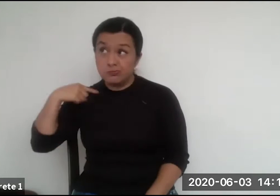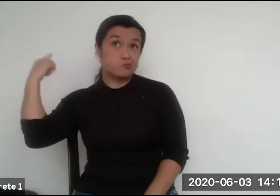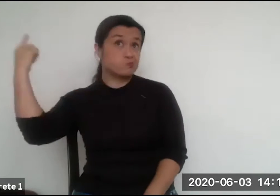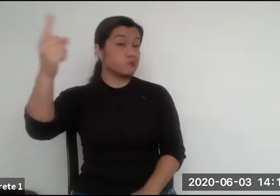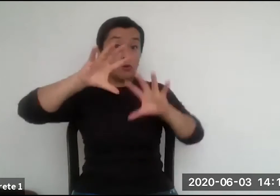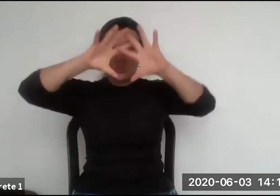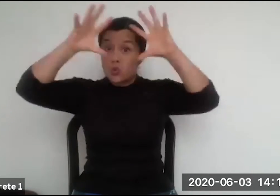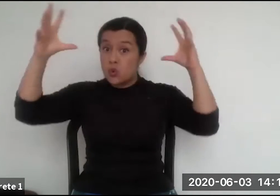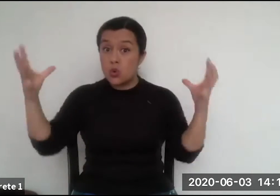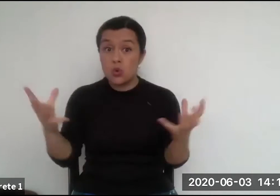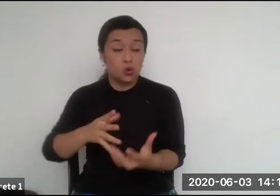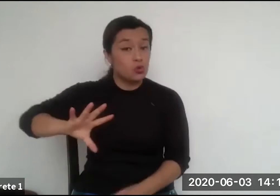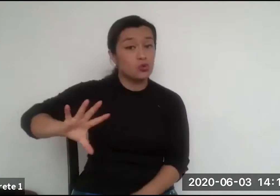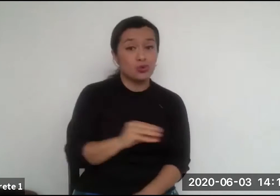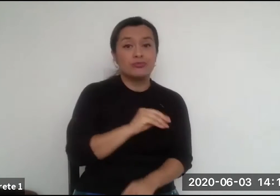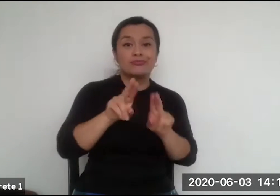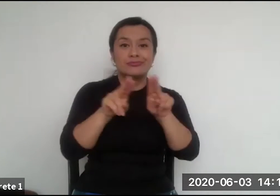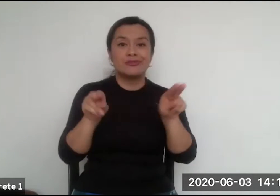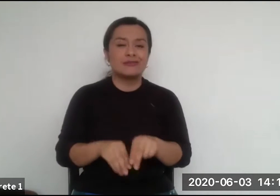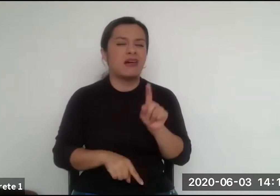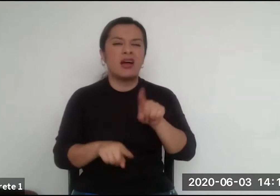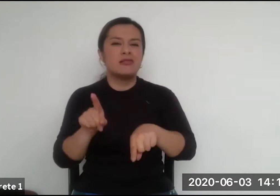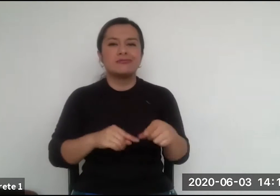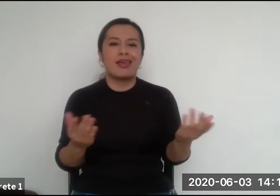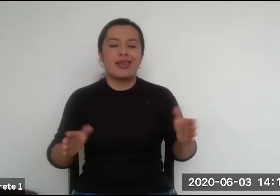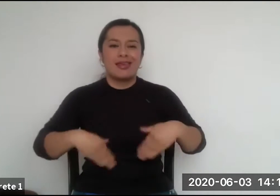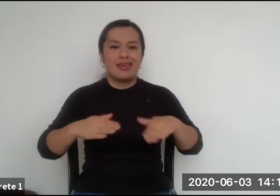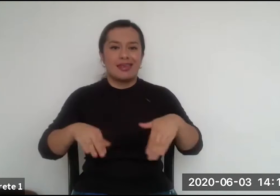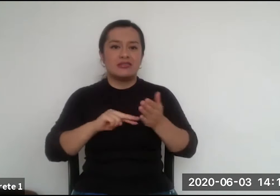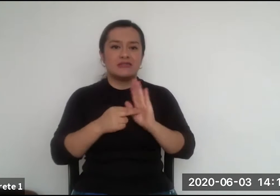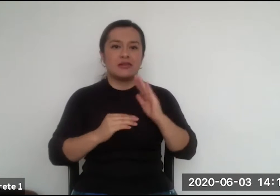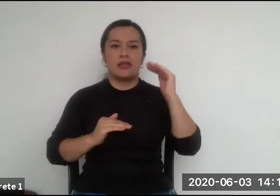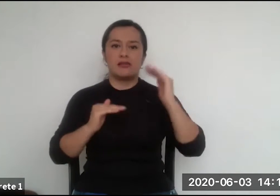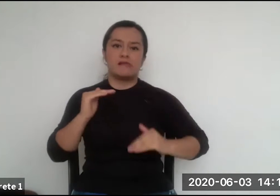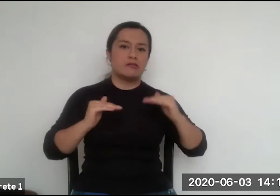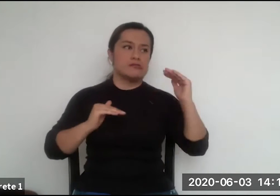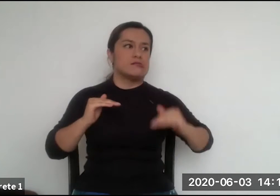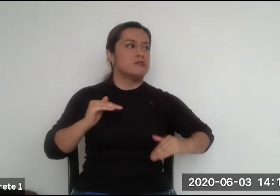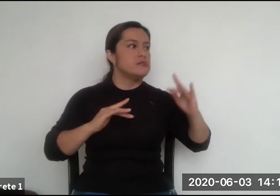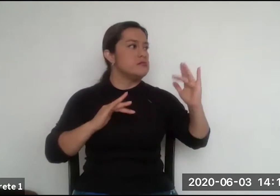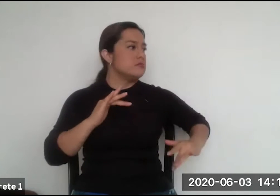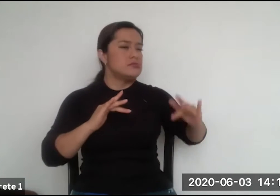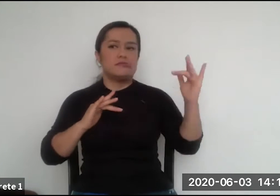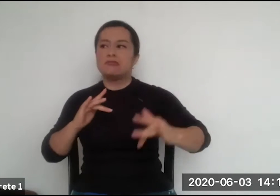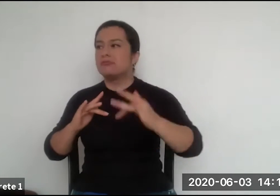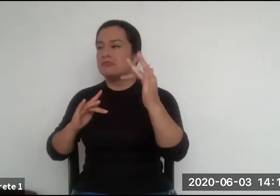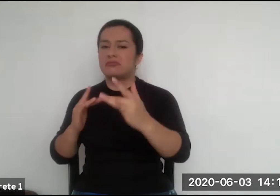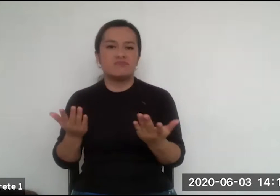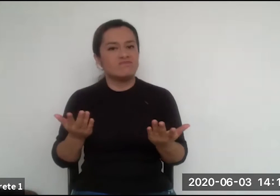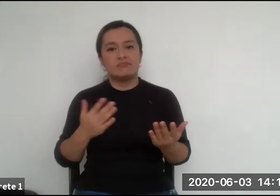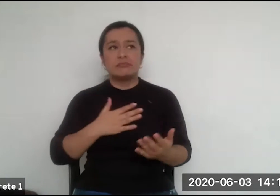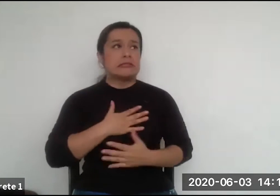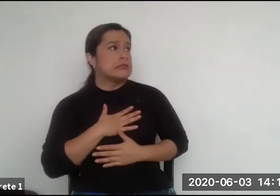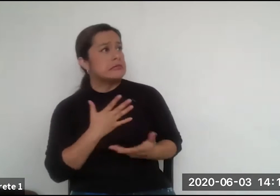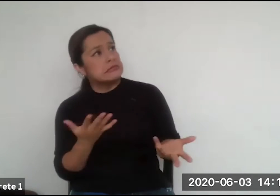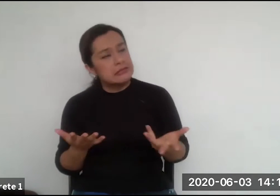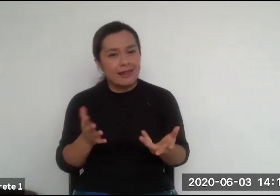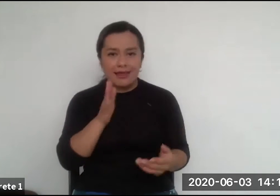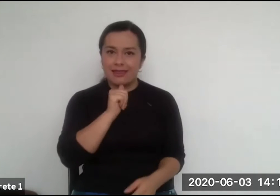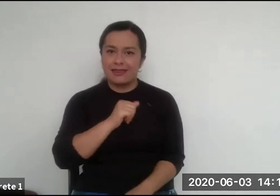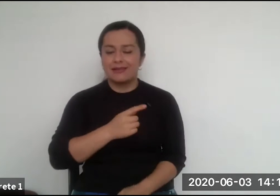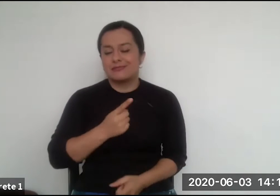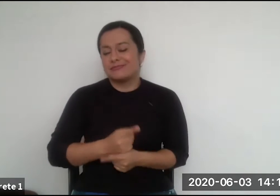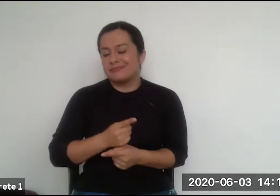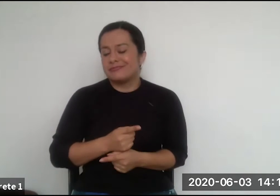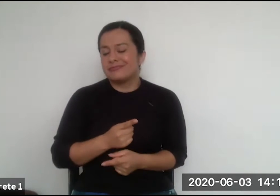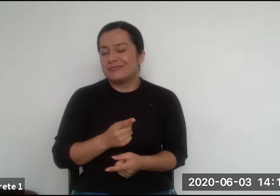hay ciertas desigualdades en esta conformación de la nueva normalidad, porque pues se vuelve a hacer